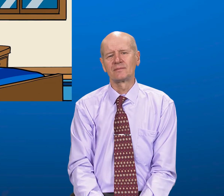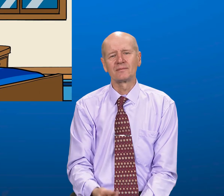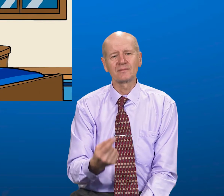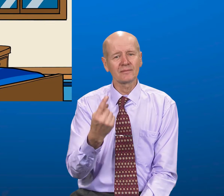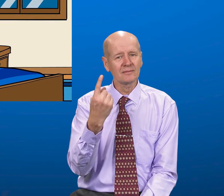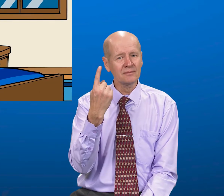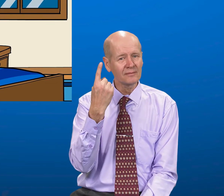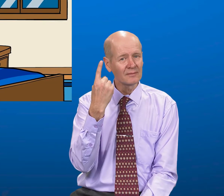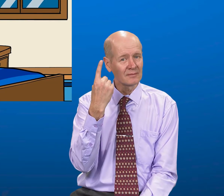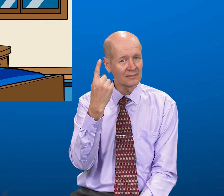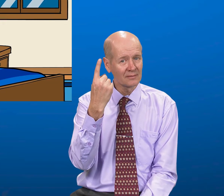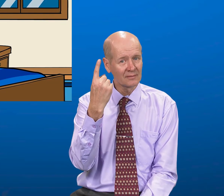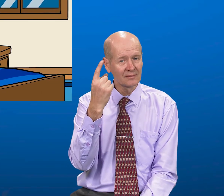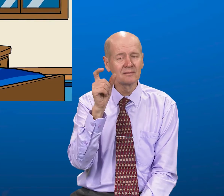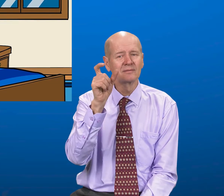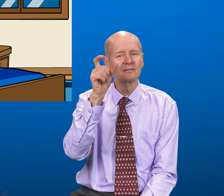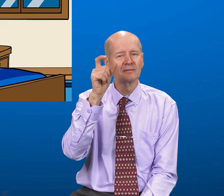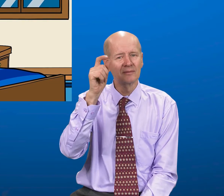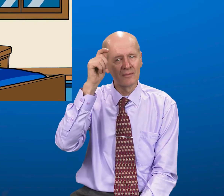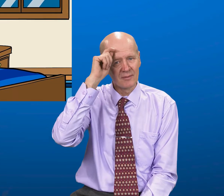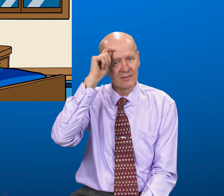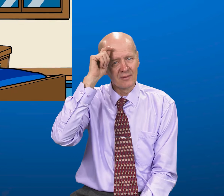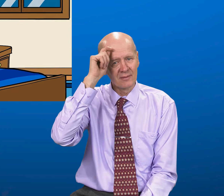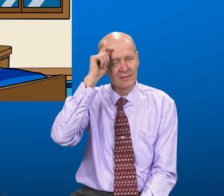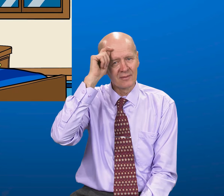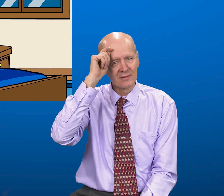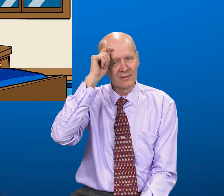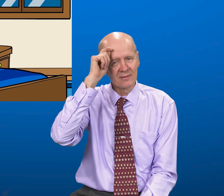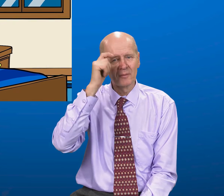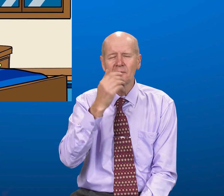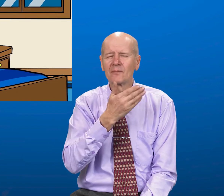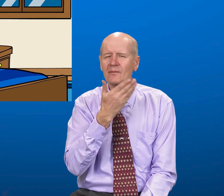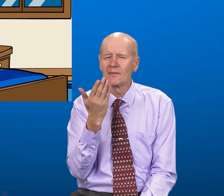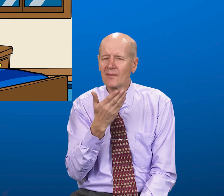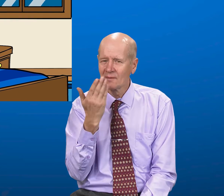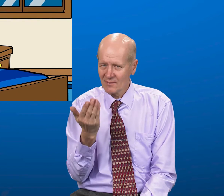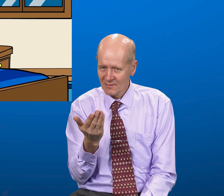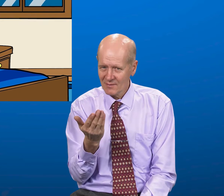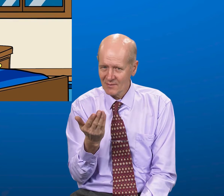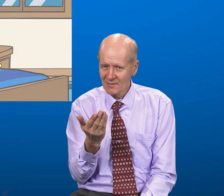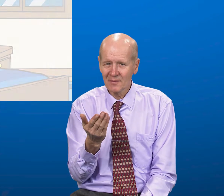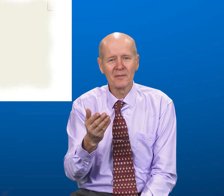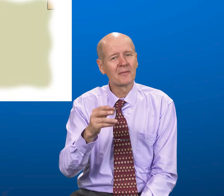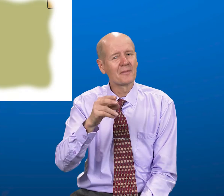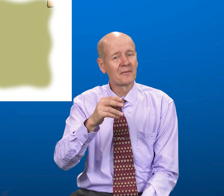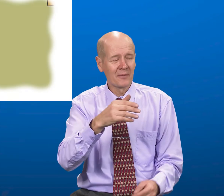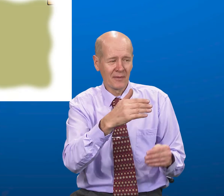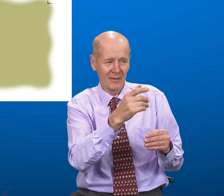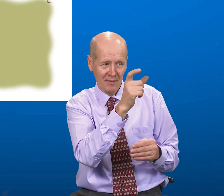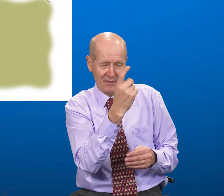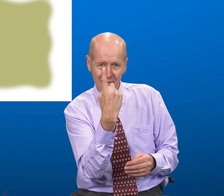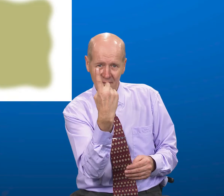Однажды 13-летний Джаред прочитал о мальчике по имени Уилфорд, который любил удивлять людей подарками. Он